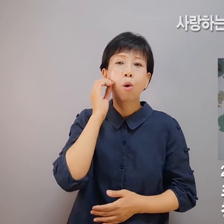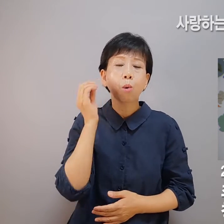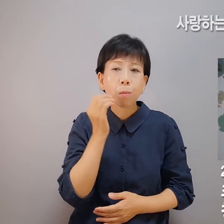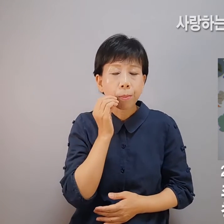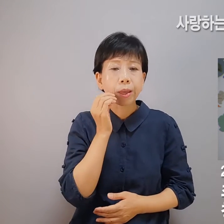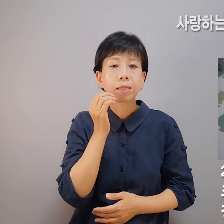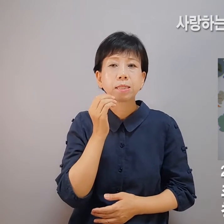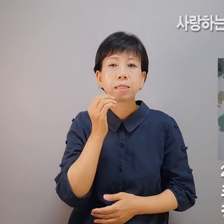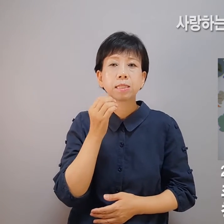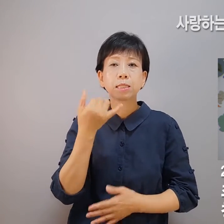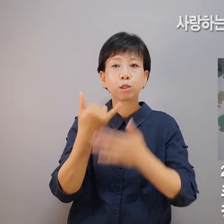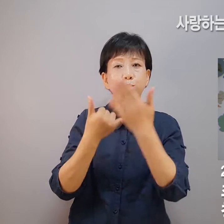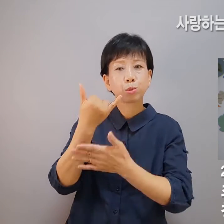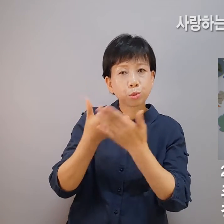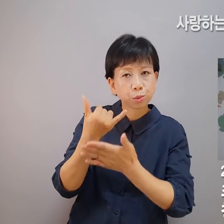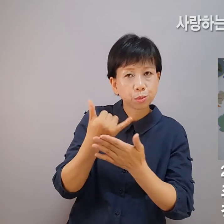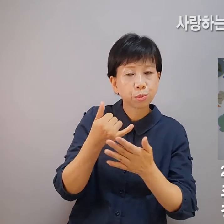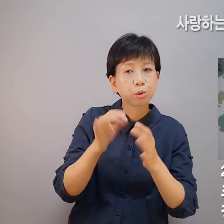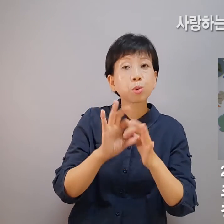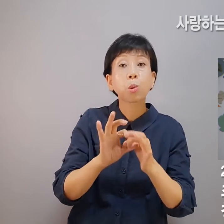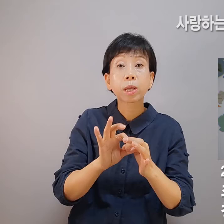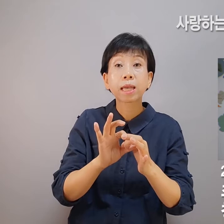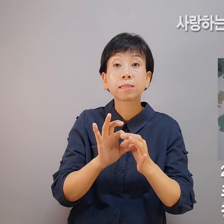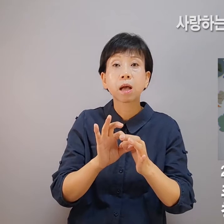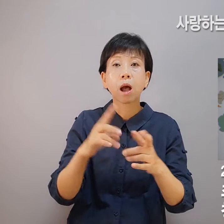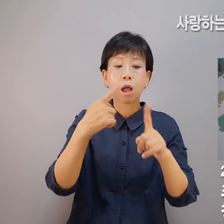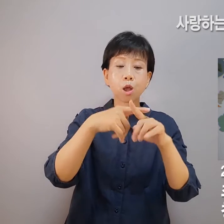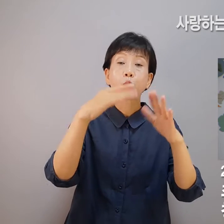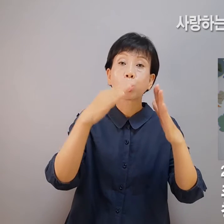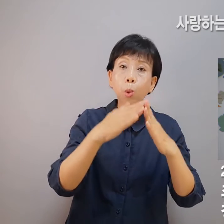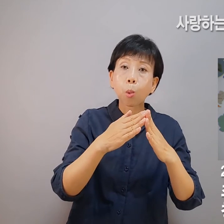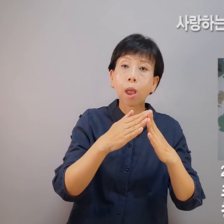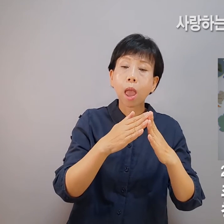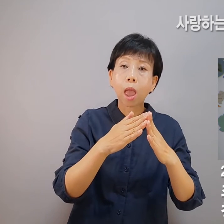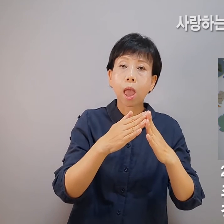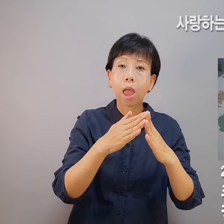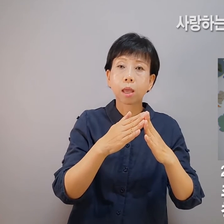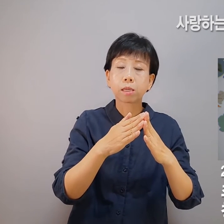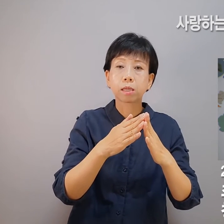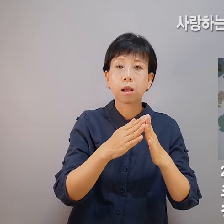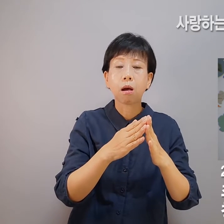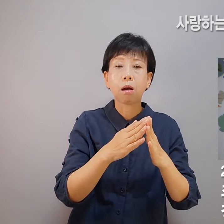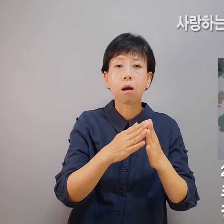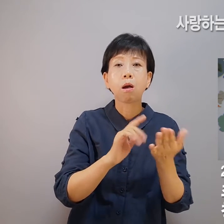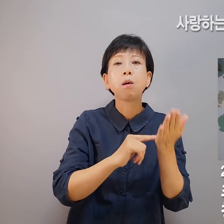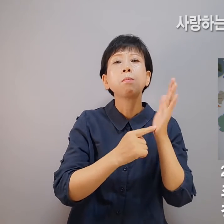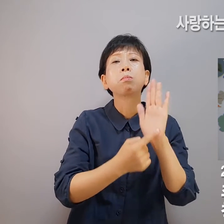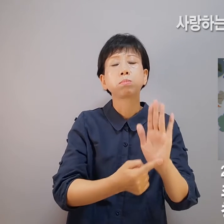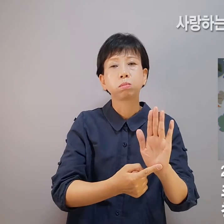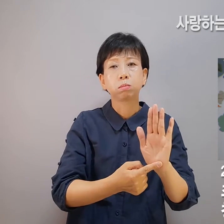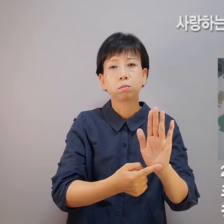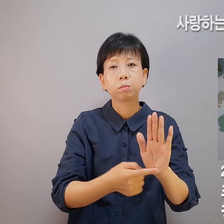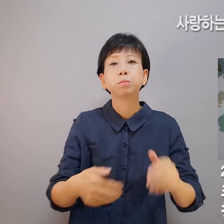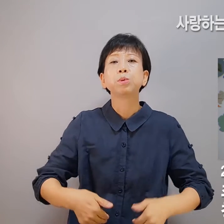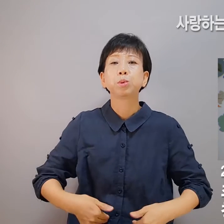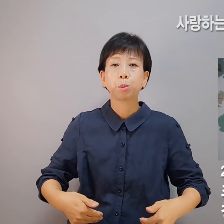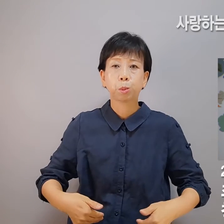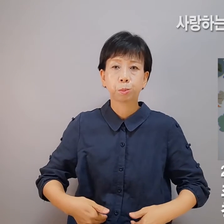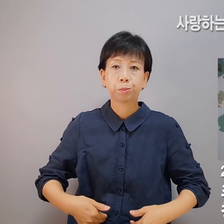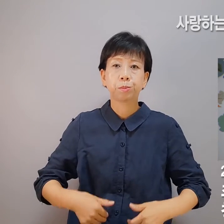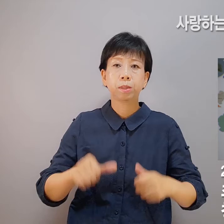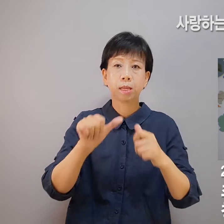뭐 사랑하는 우리가 어떤 교회인지를 좀 볼 수 있는 데가 있어야 된다라는 겁니다. 5번째